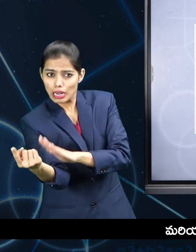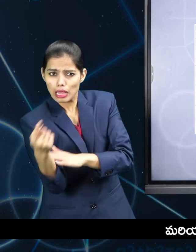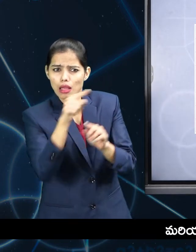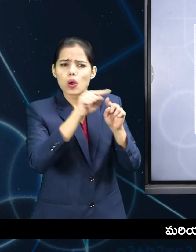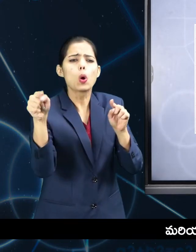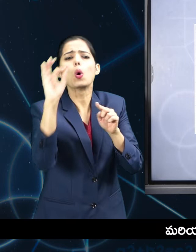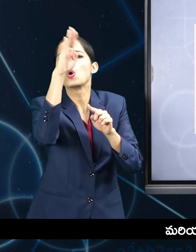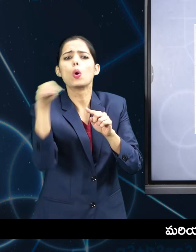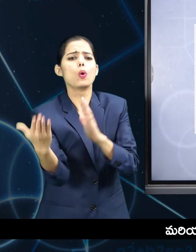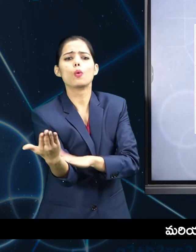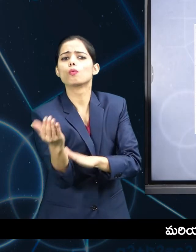ఎడమవైపు ప్రతికూలంగా ఉంటాయి.